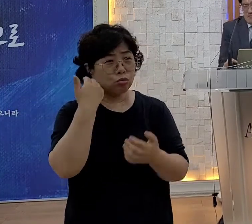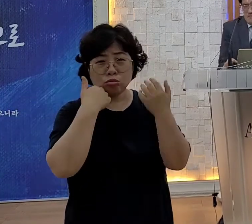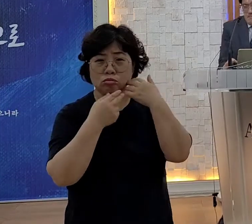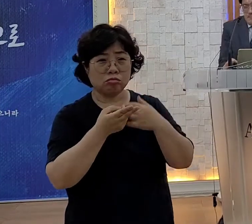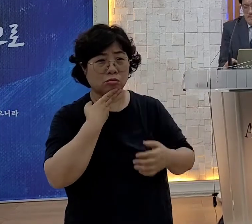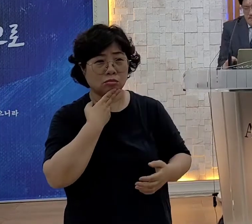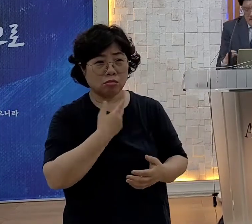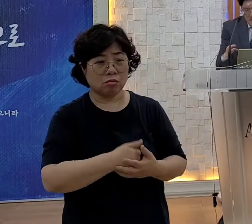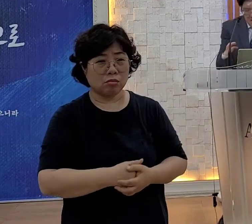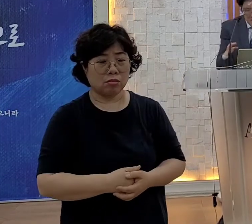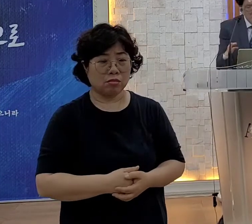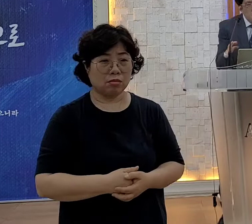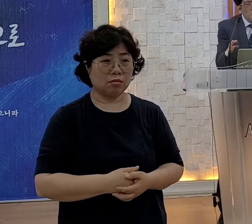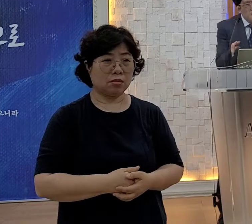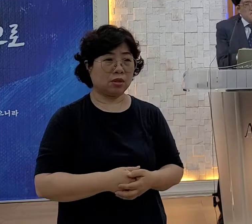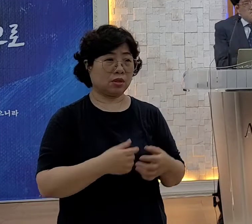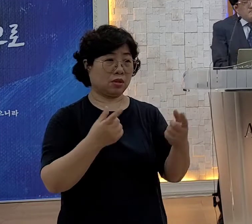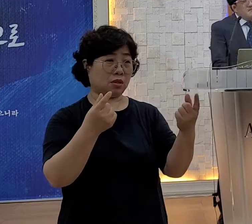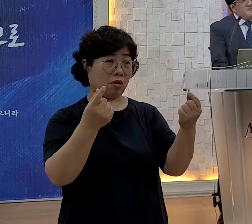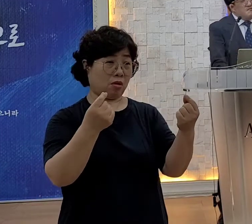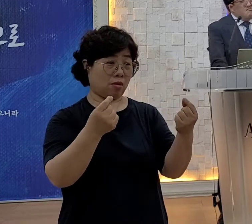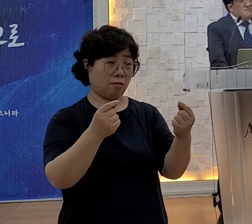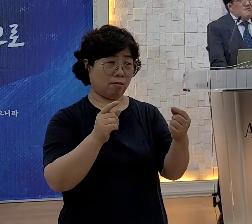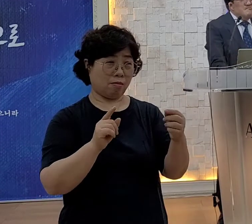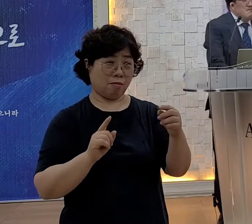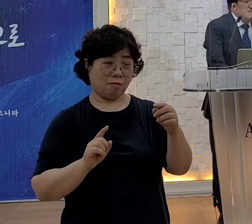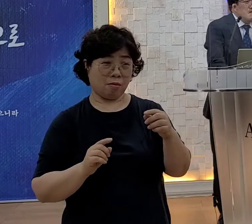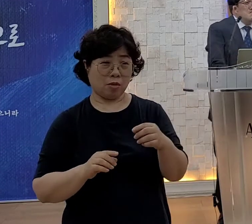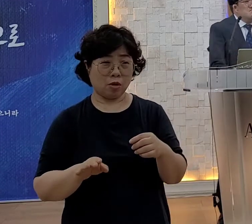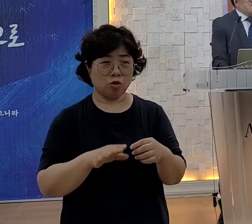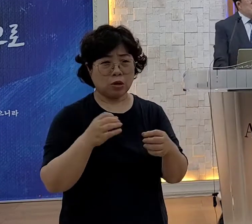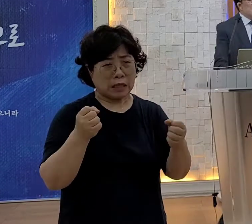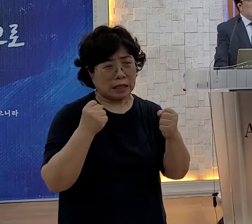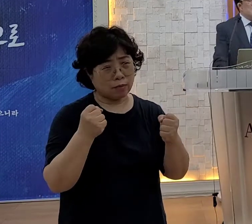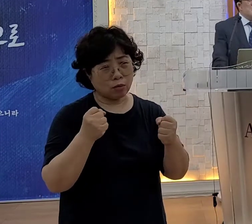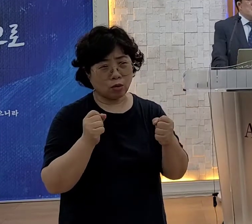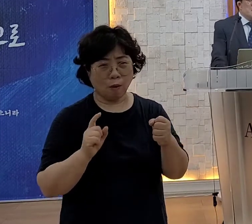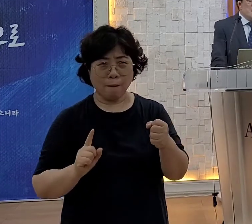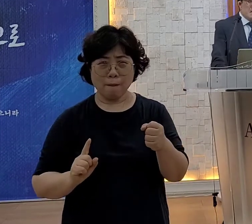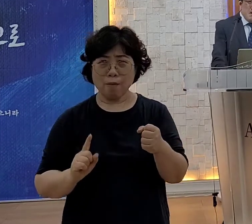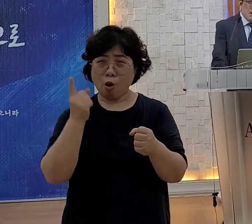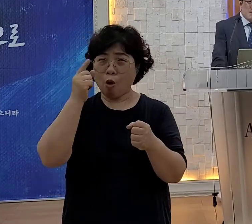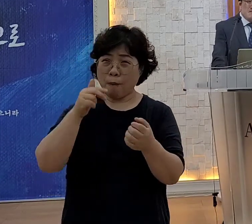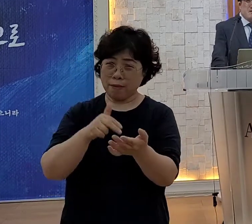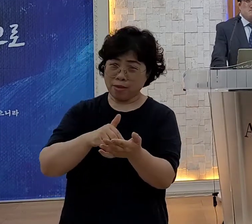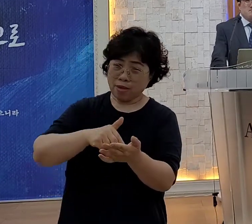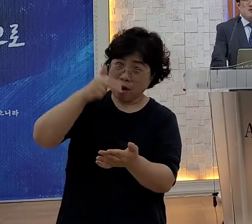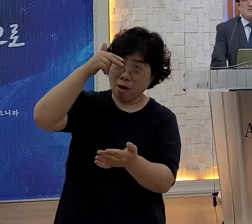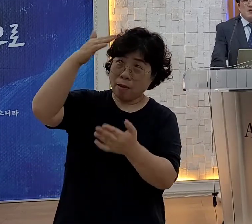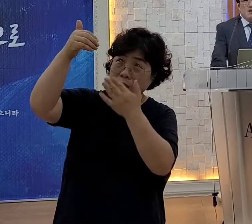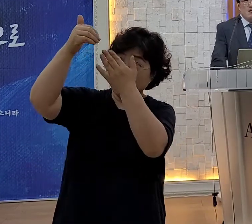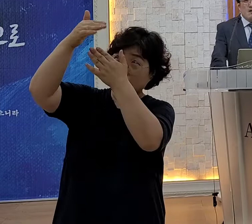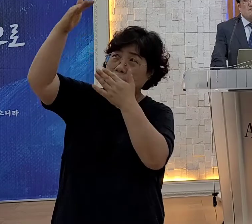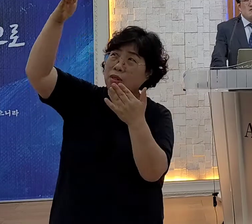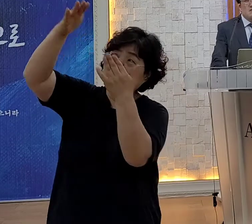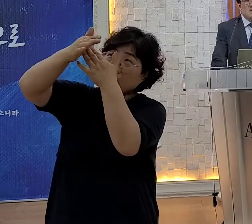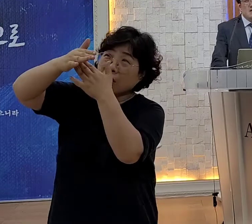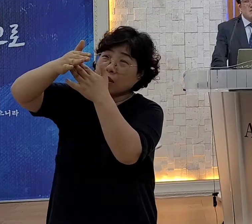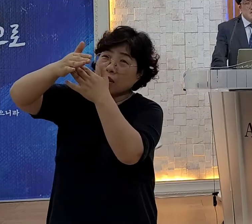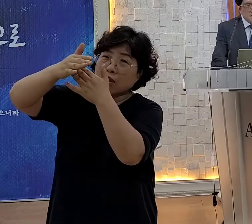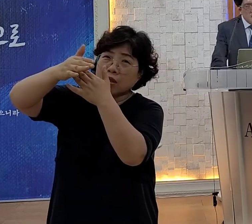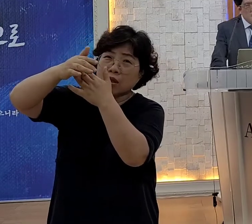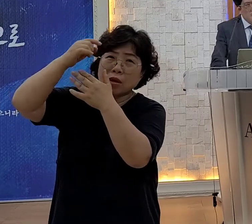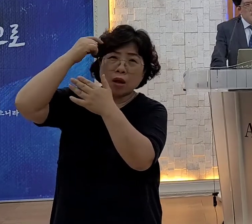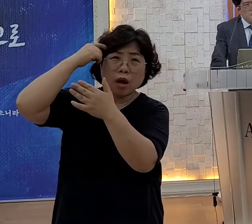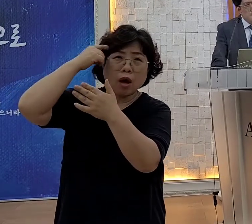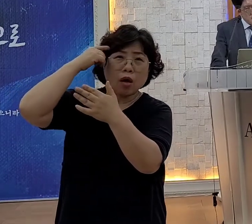없겠죠. 그러니까 이 높이뛰기로 우리 힘으로 뭔가 높이 뛰어가지고 그 하나님 앞에 도달한다라고 하는 그